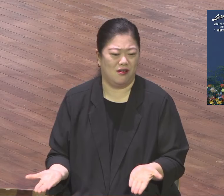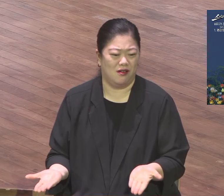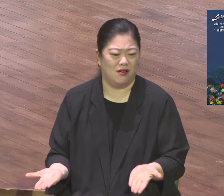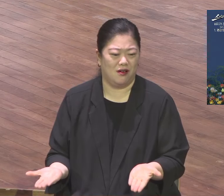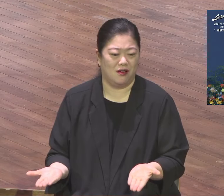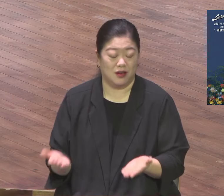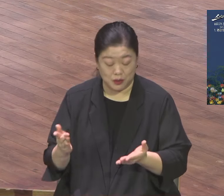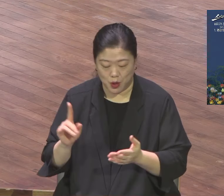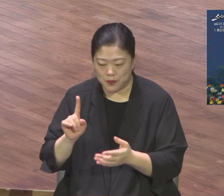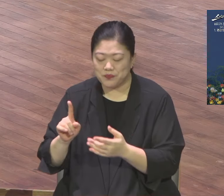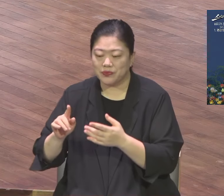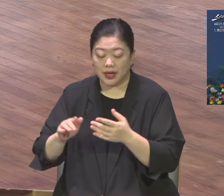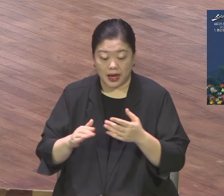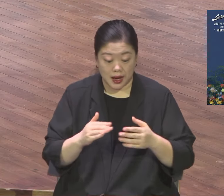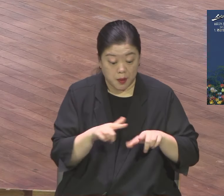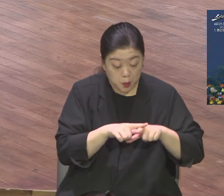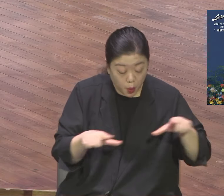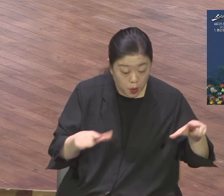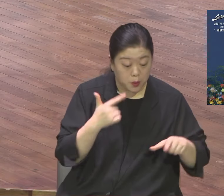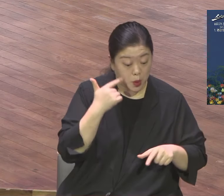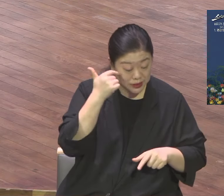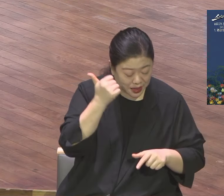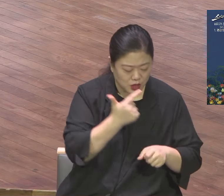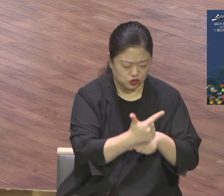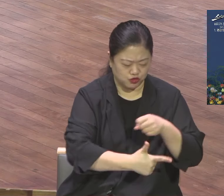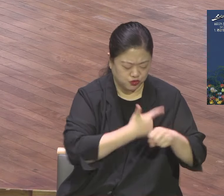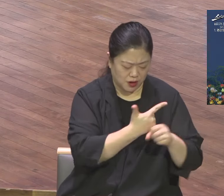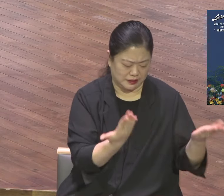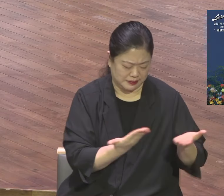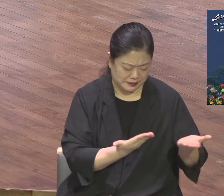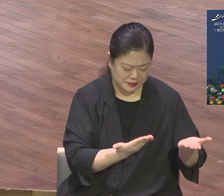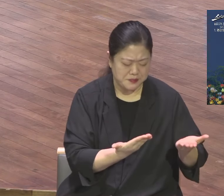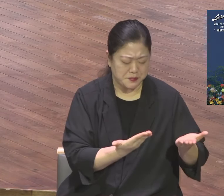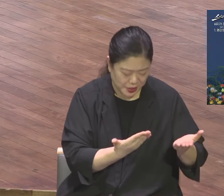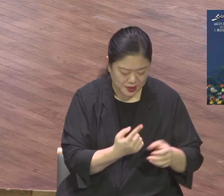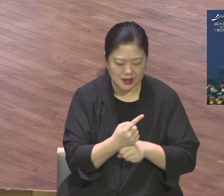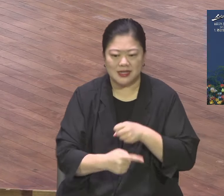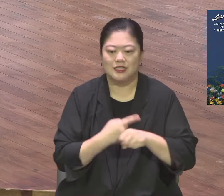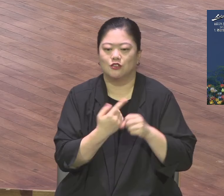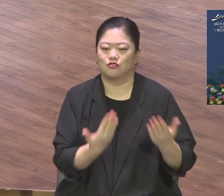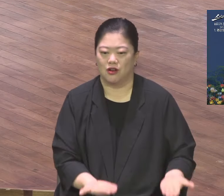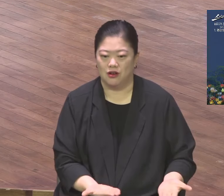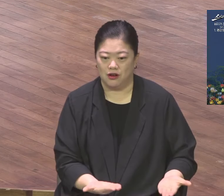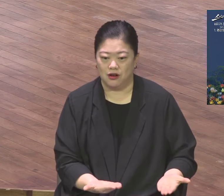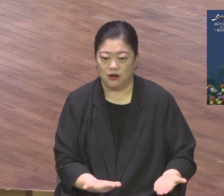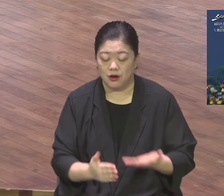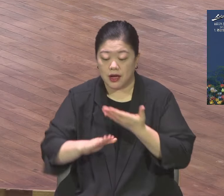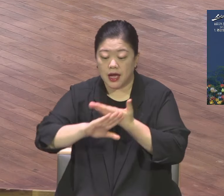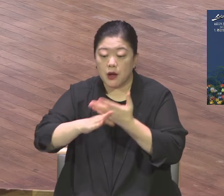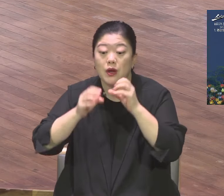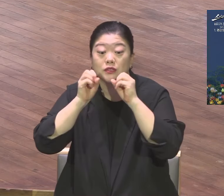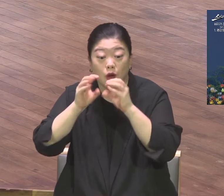쉽니다. 어느 교단이든 그 선교제 힘드니까. 그런데